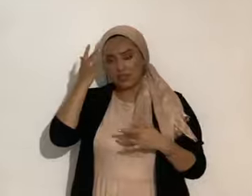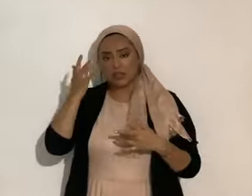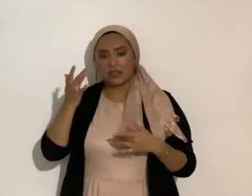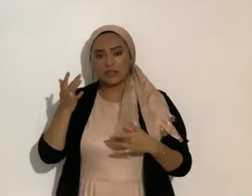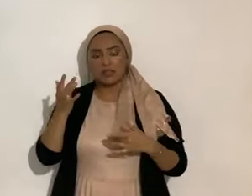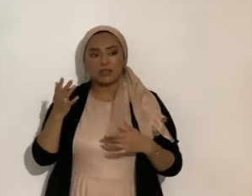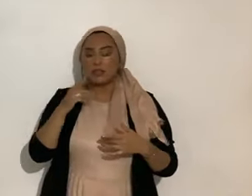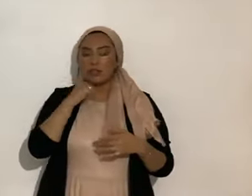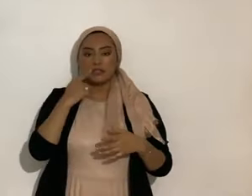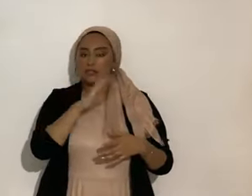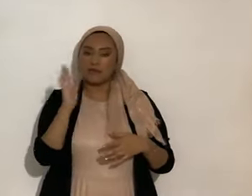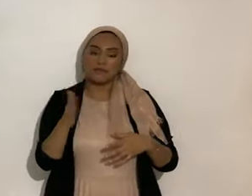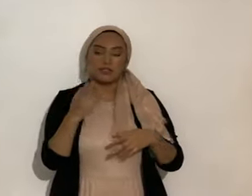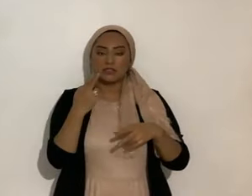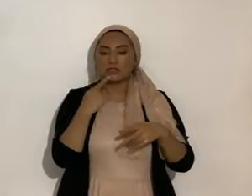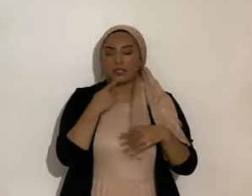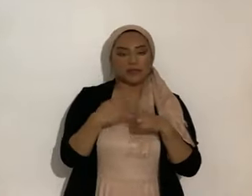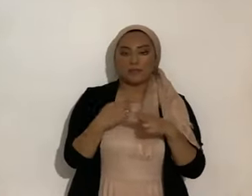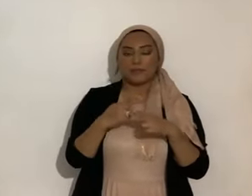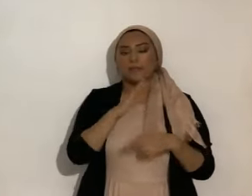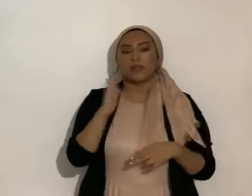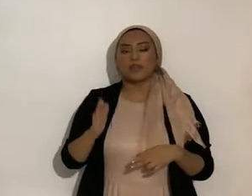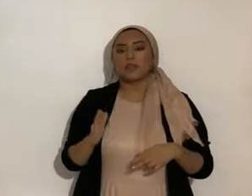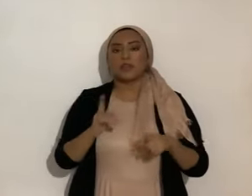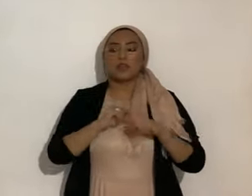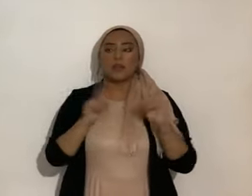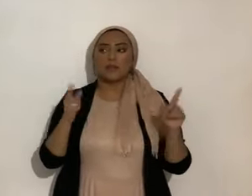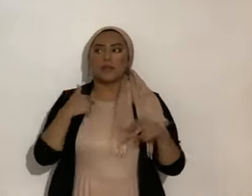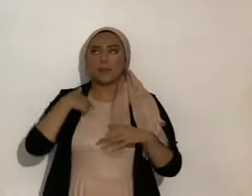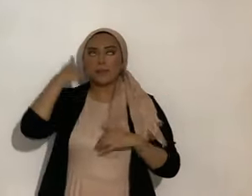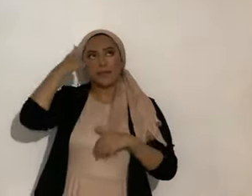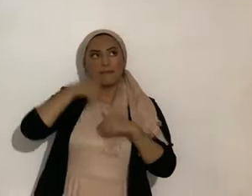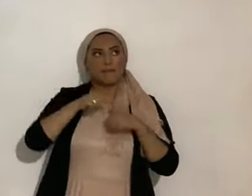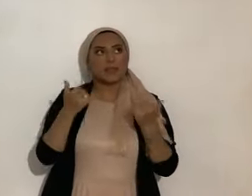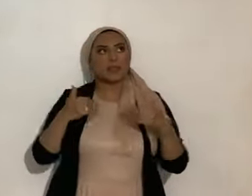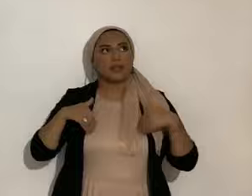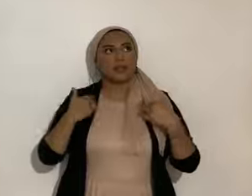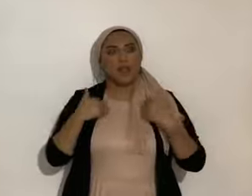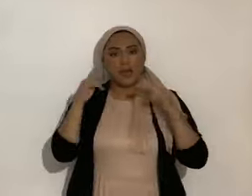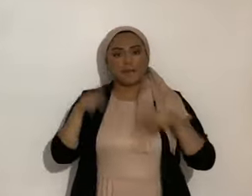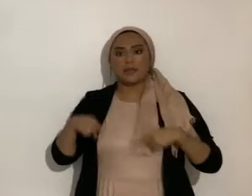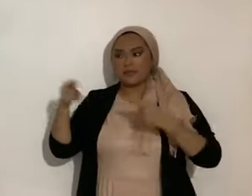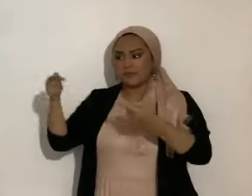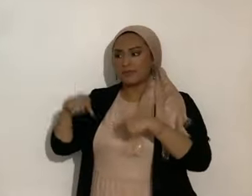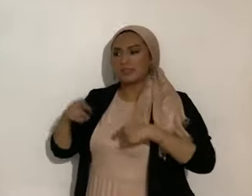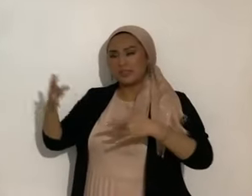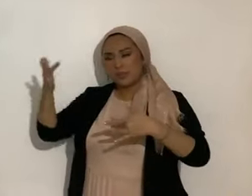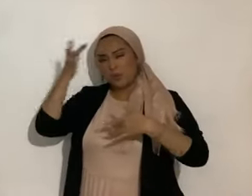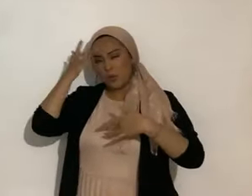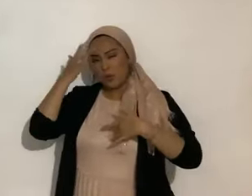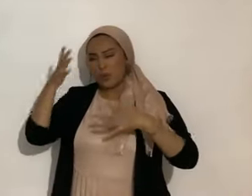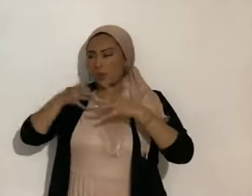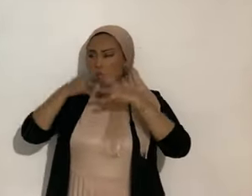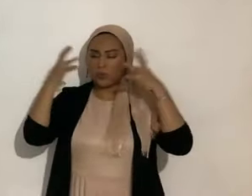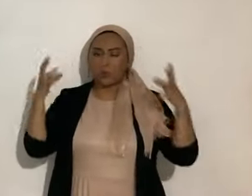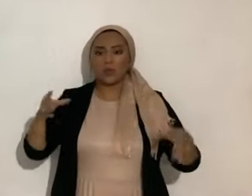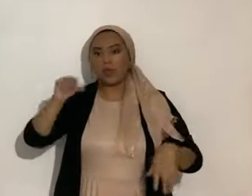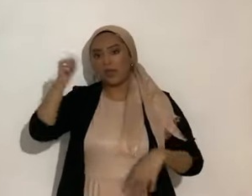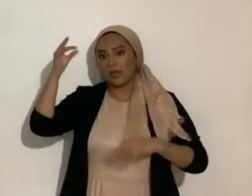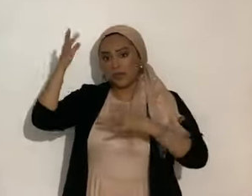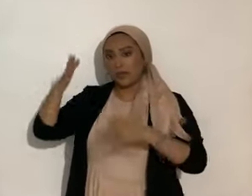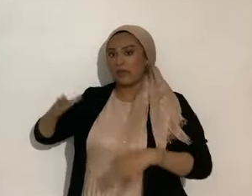no quiero mencionar nombres, jamás hago eso, ¿no? Pero yo estoy recordando ahorita a un joven que venía muy mal, sí, lo mandó otro